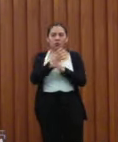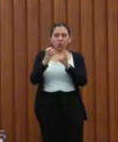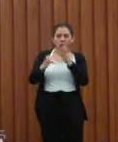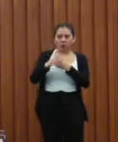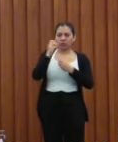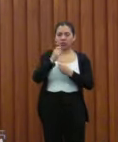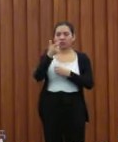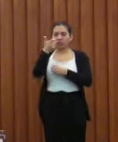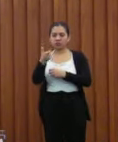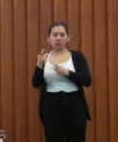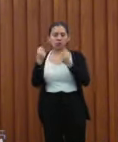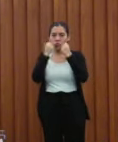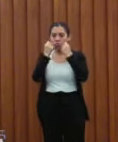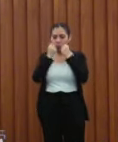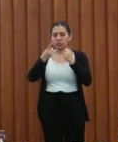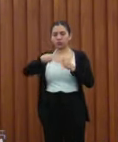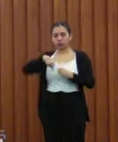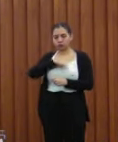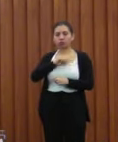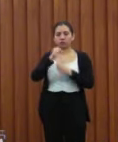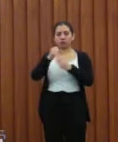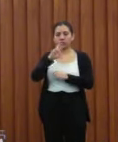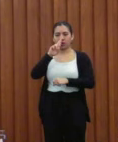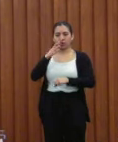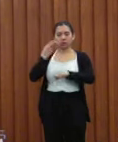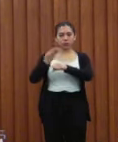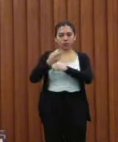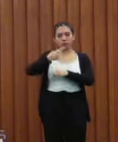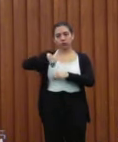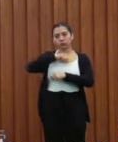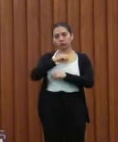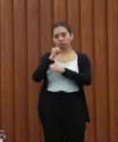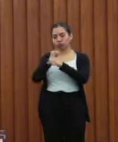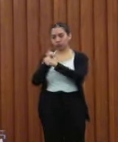es una responsabilidad de Estado, ¿no? Entonces, bueno, vamos a empezar.